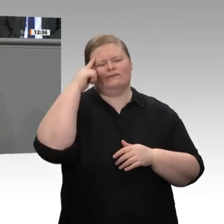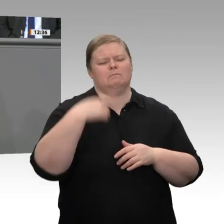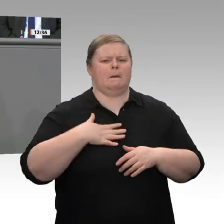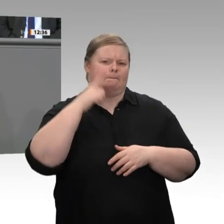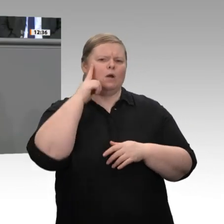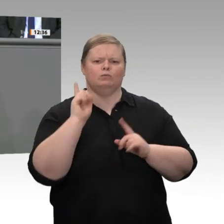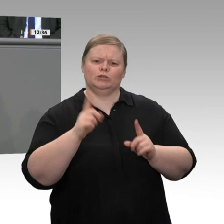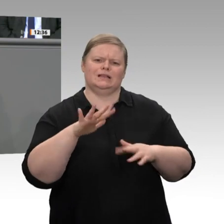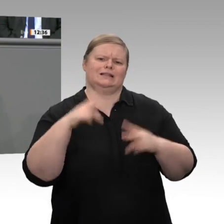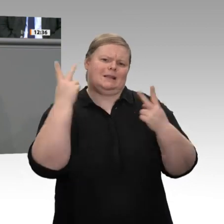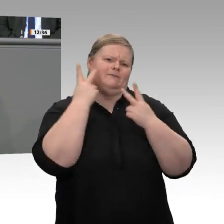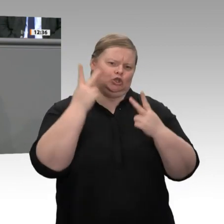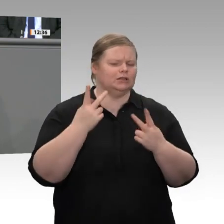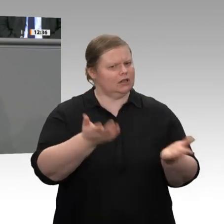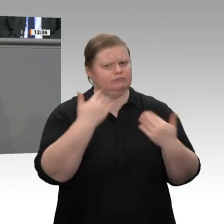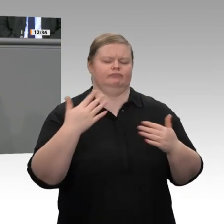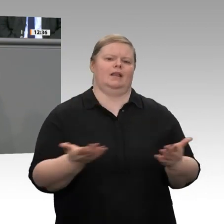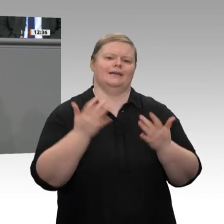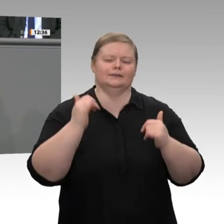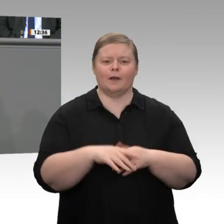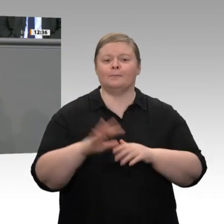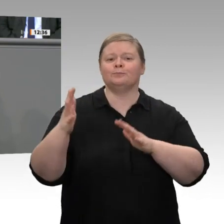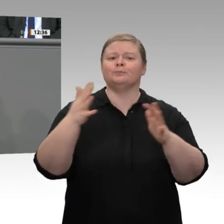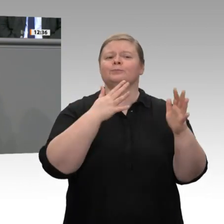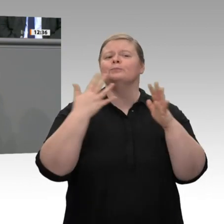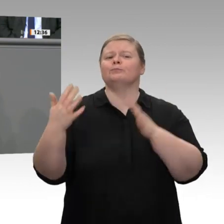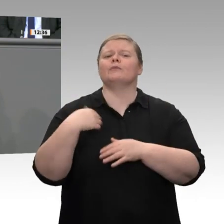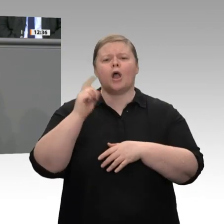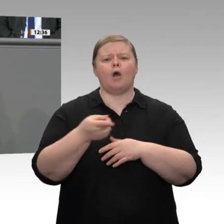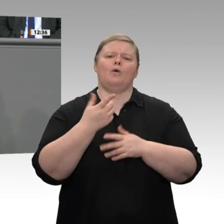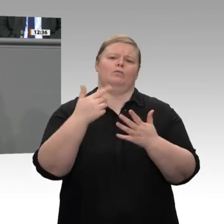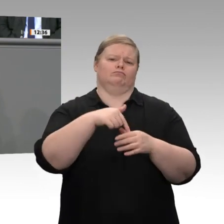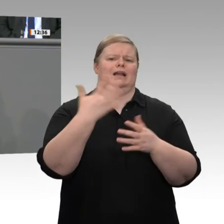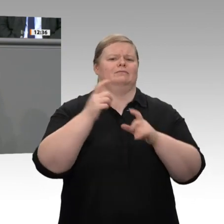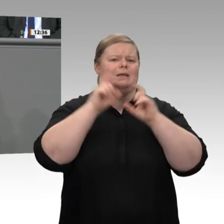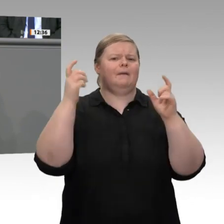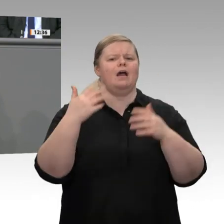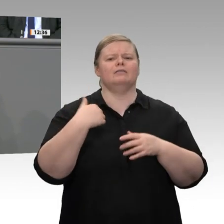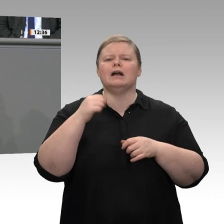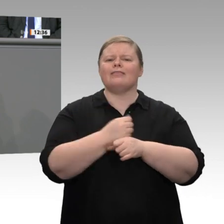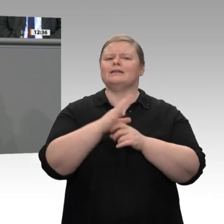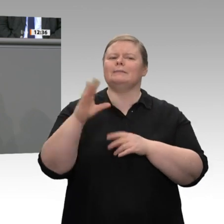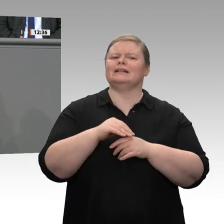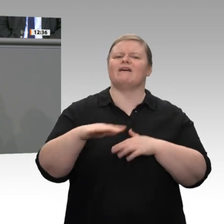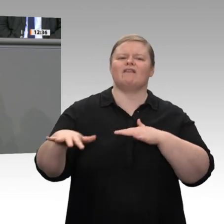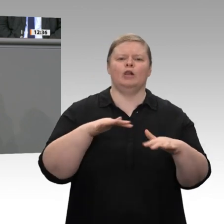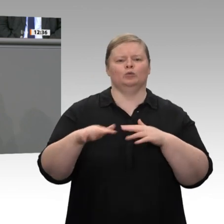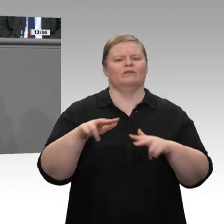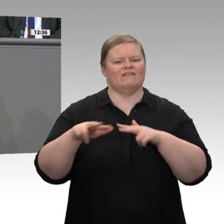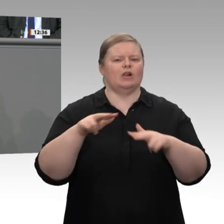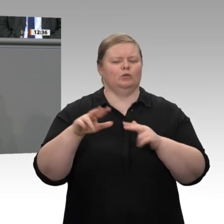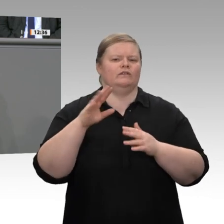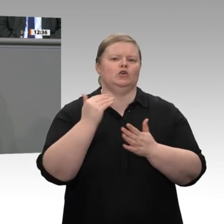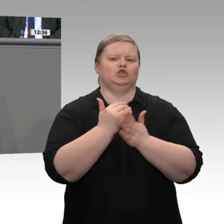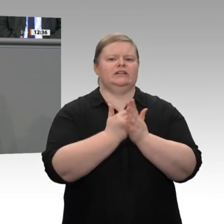Das ist auch etwas, wo ich sage, das kann man nicht mit Verwaltungsvorschriften lösen. Es ist ein Thema, wo ich übrigens finde, dass wir es nicht in Konfrontation hier